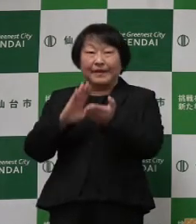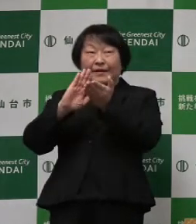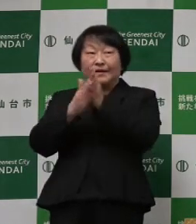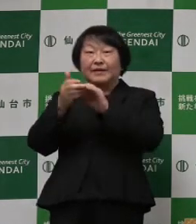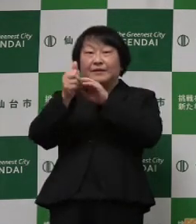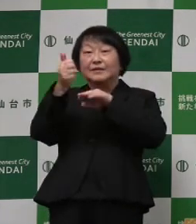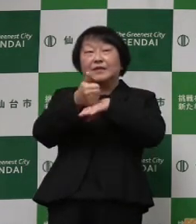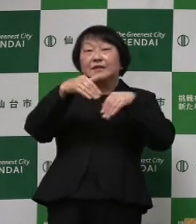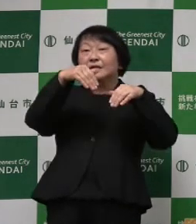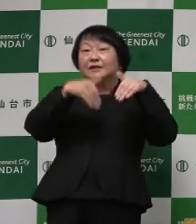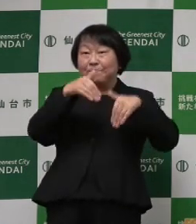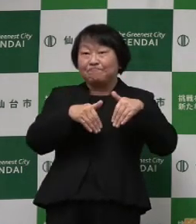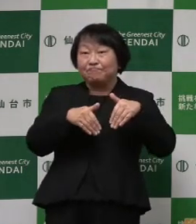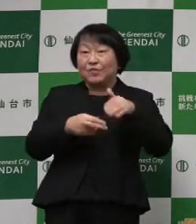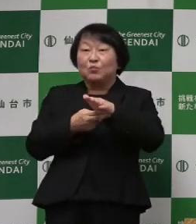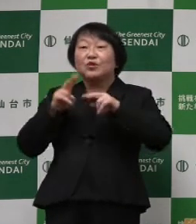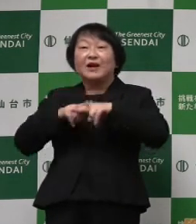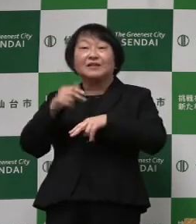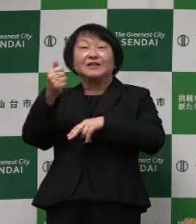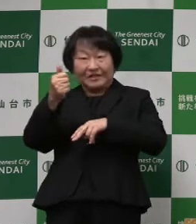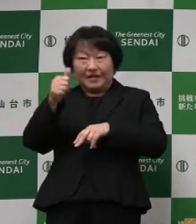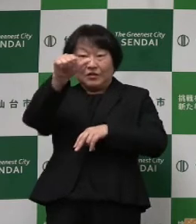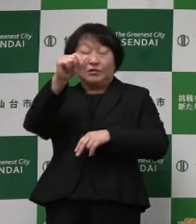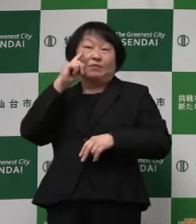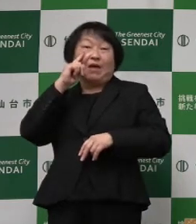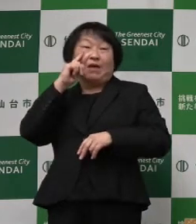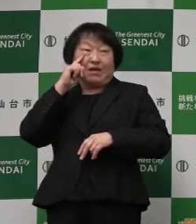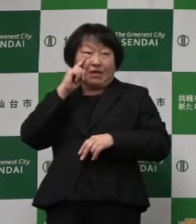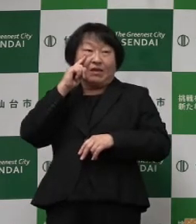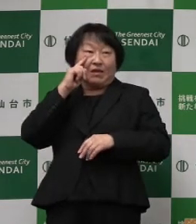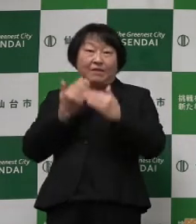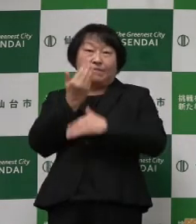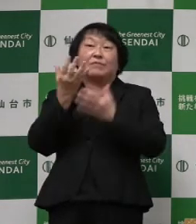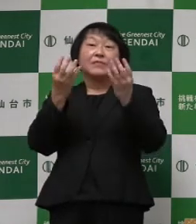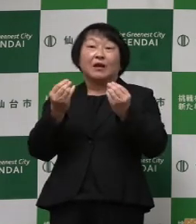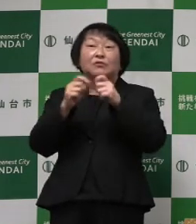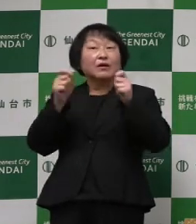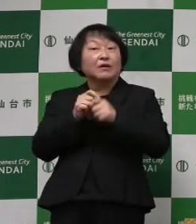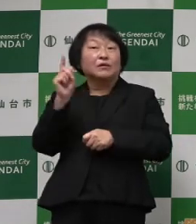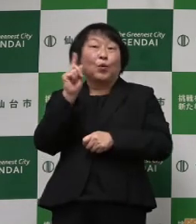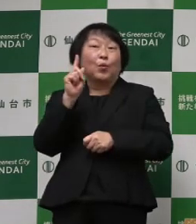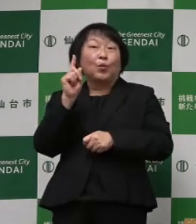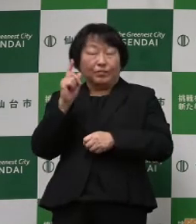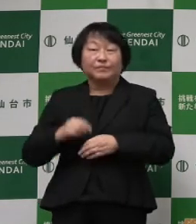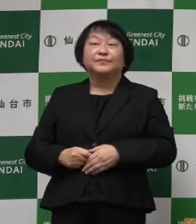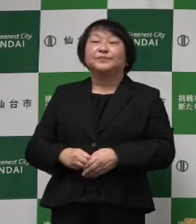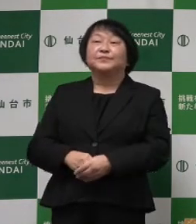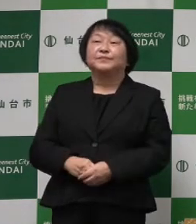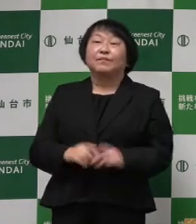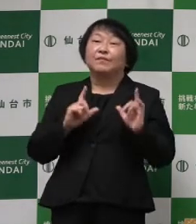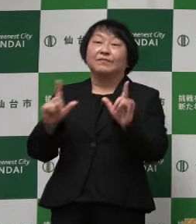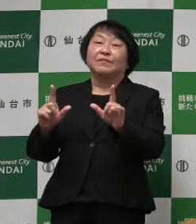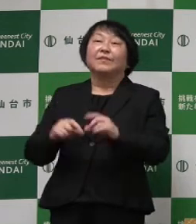についてですね、村井さんが5選決められました、その結果についての受け止めをお願いします。 これは、